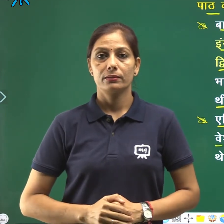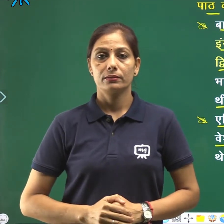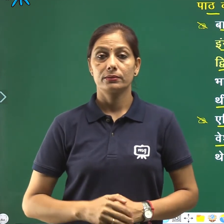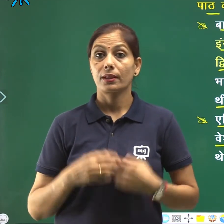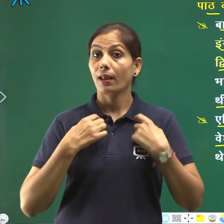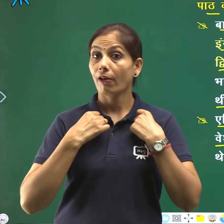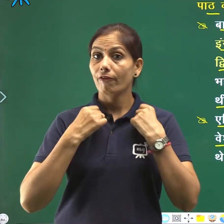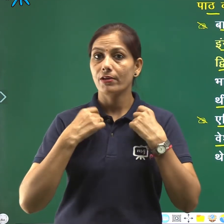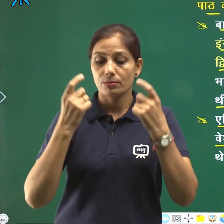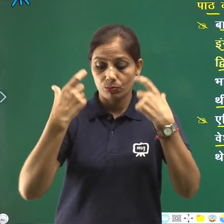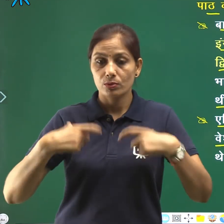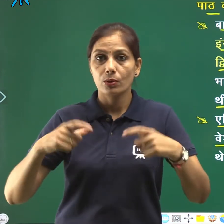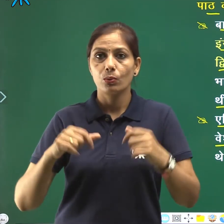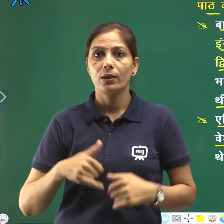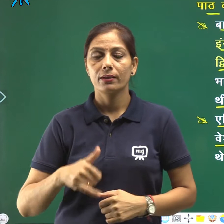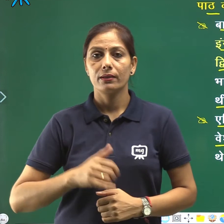वेशभूषा को लेकर